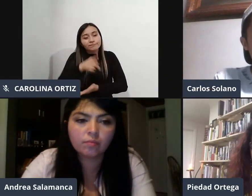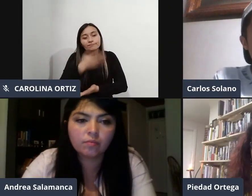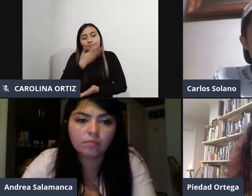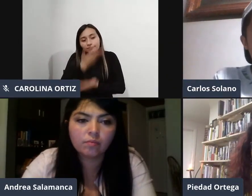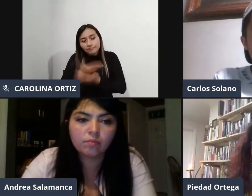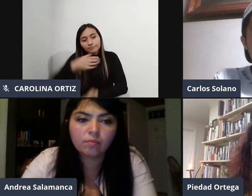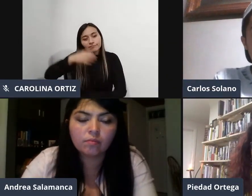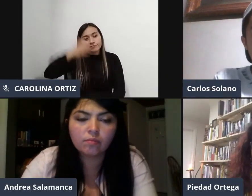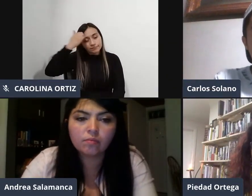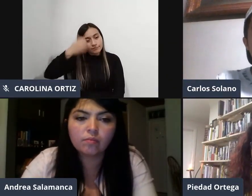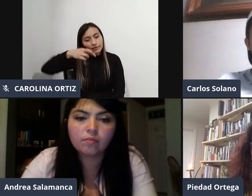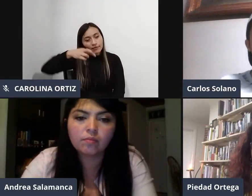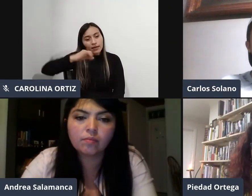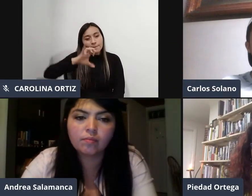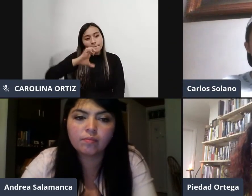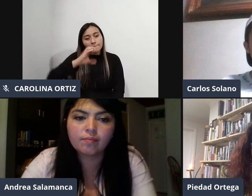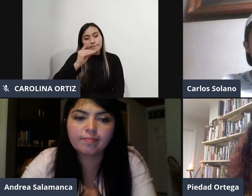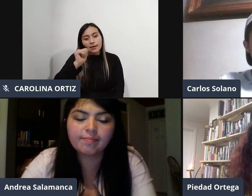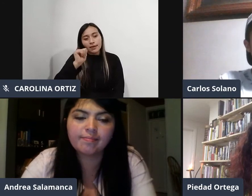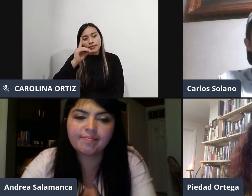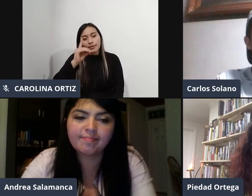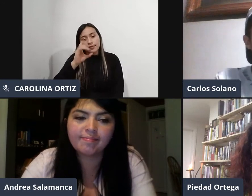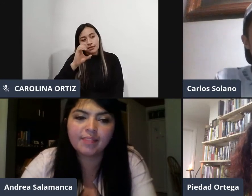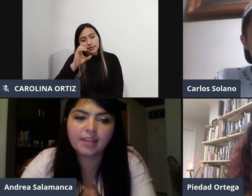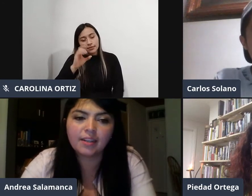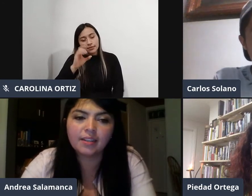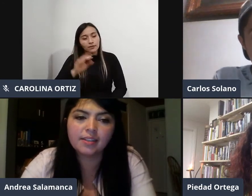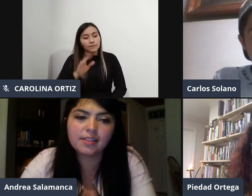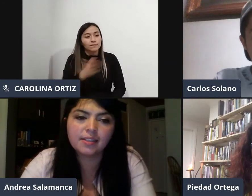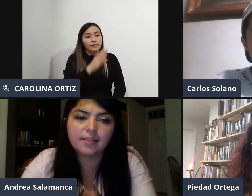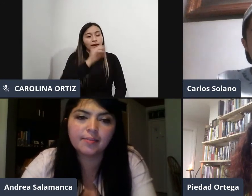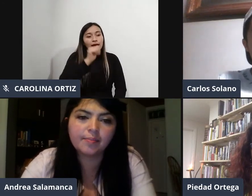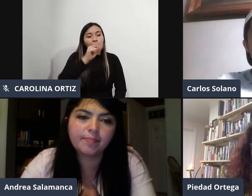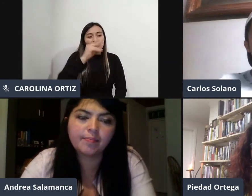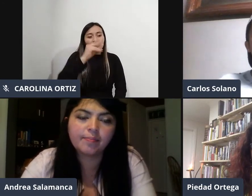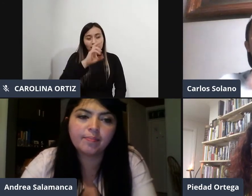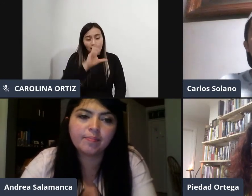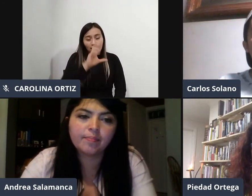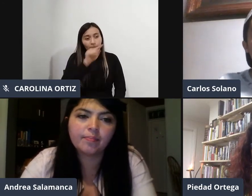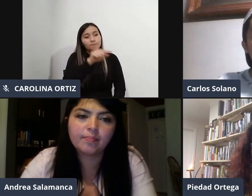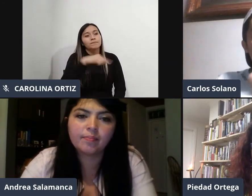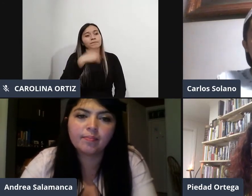Piedad Ortega, a Andrea Salamanca por sus intervenciones, a Carolina Ortiz